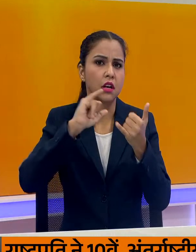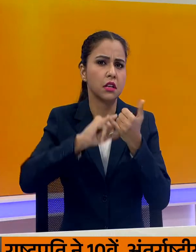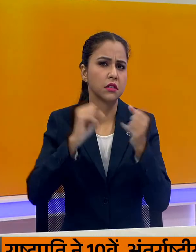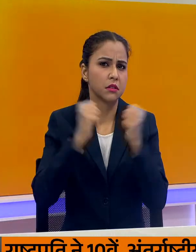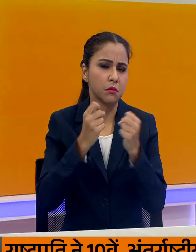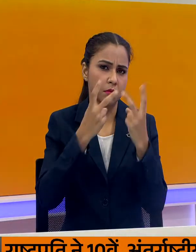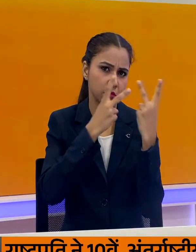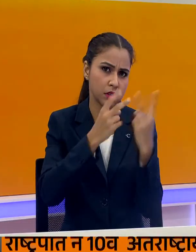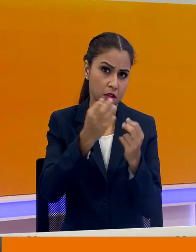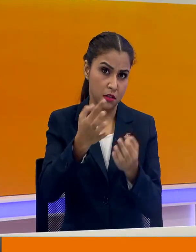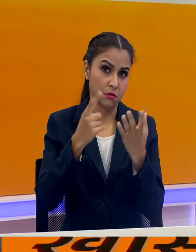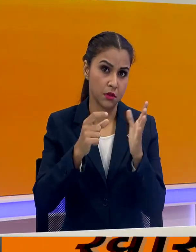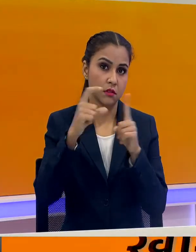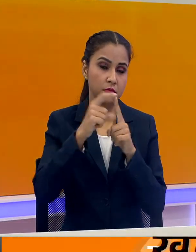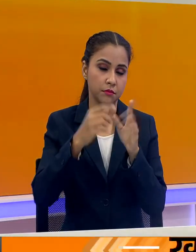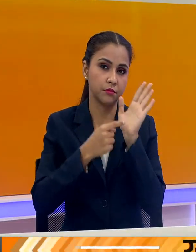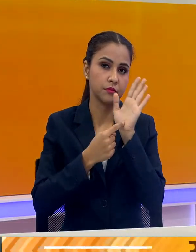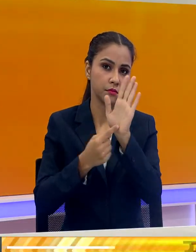खास रिपोर्ट।